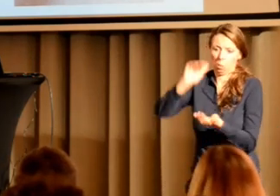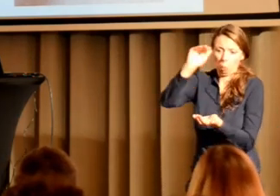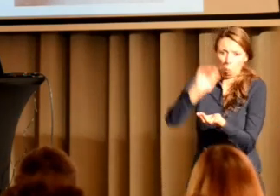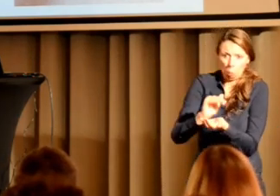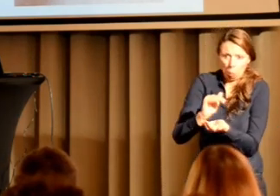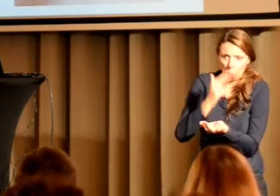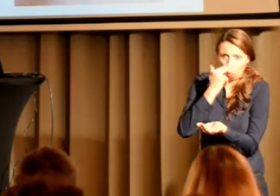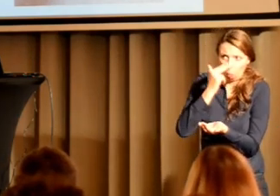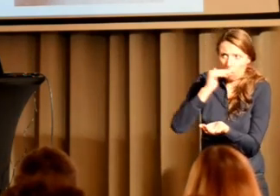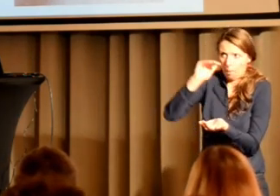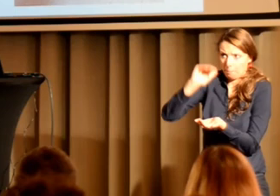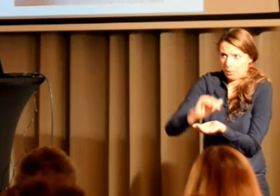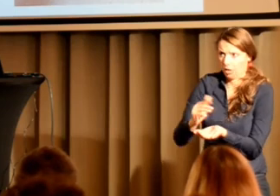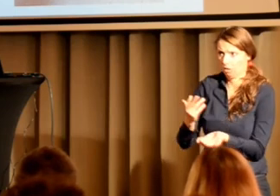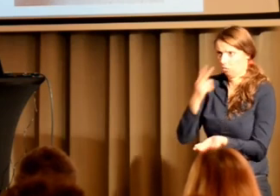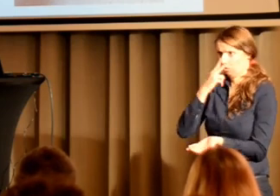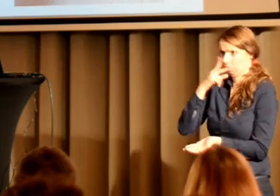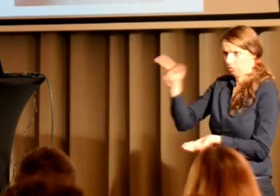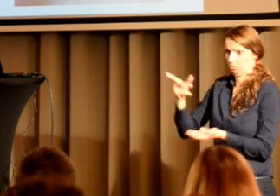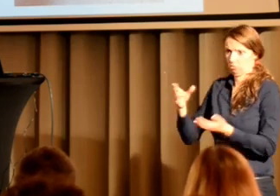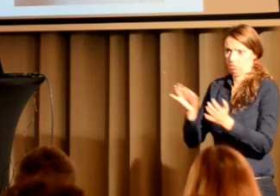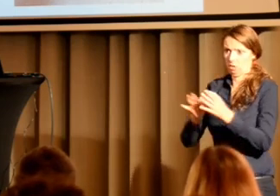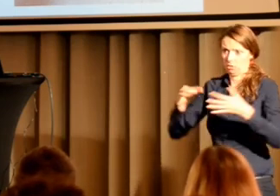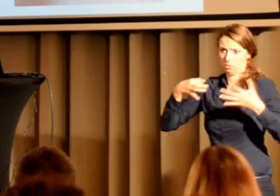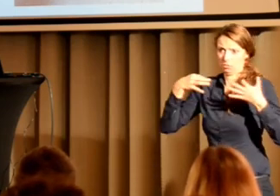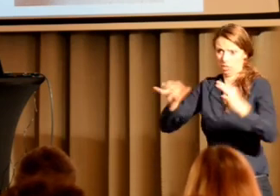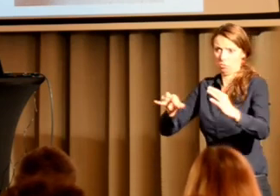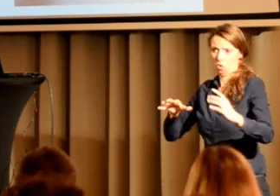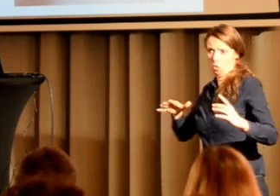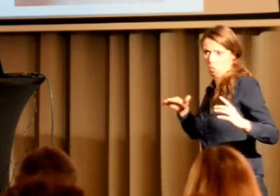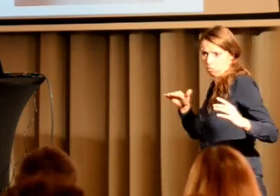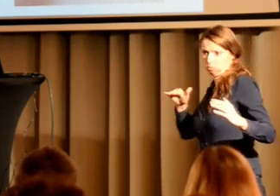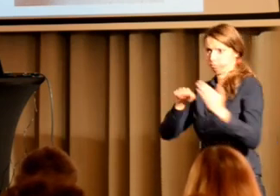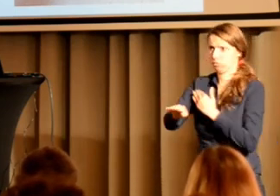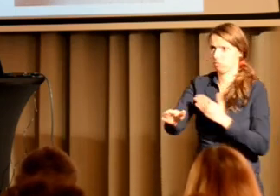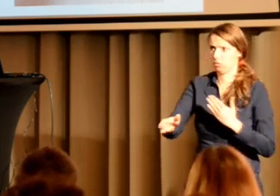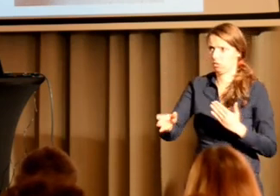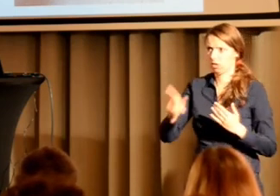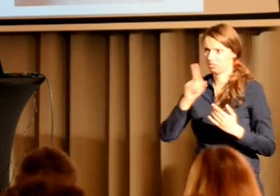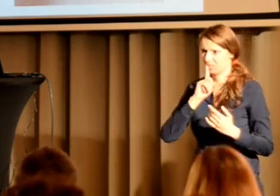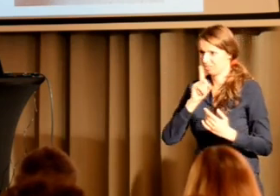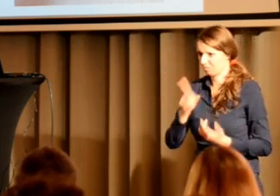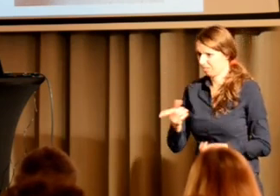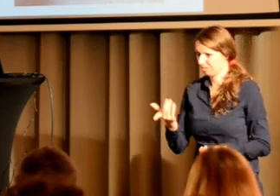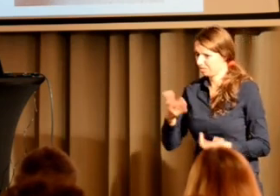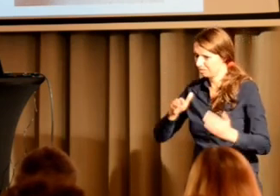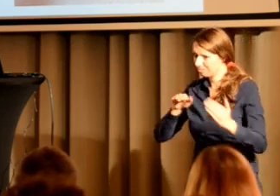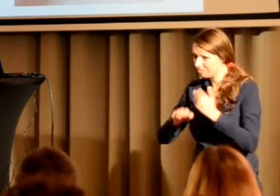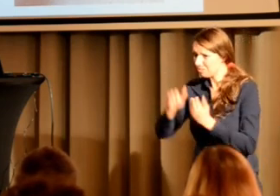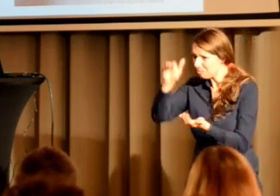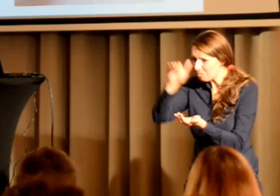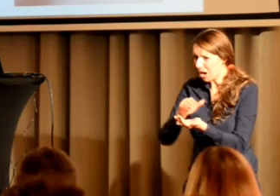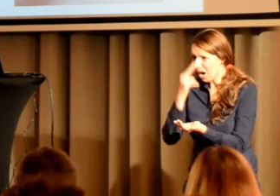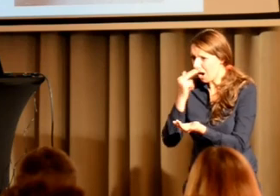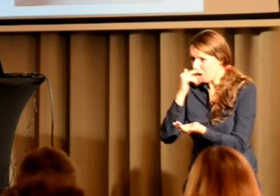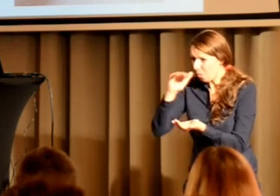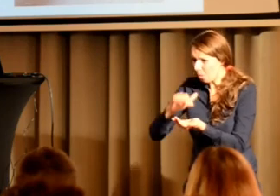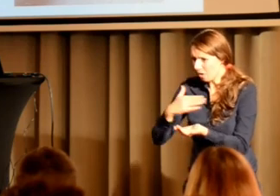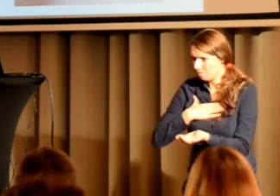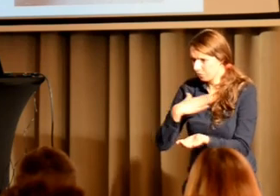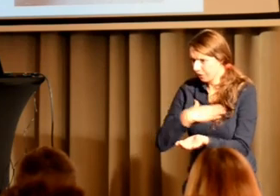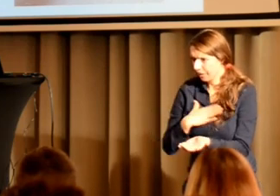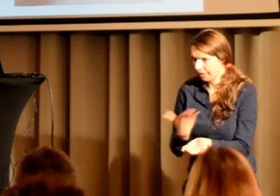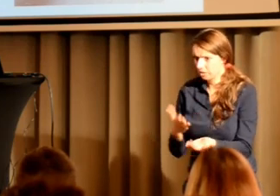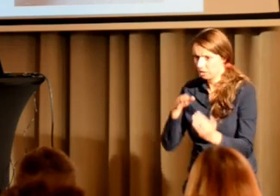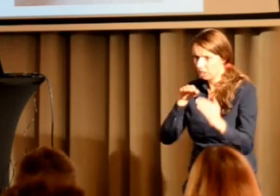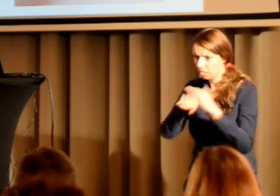to trzeba było mieć rzeczywiście dużą niechęć do wilków, żeby przejechać szczeniaka na tej drodze. Ale wiele z nich ginie po prostu na